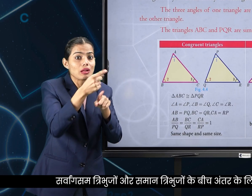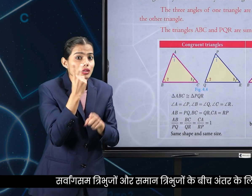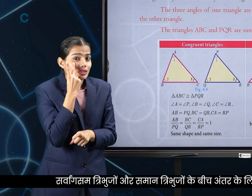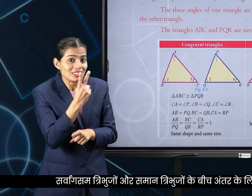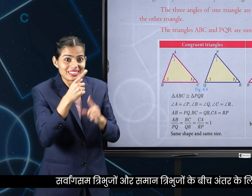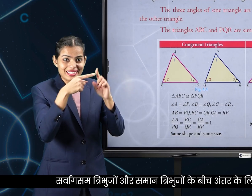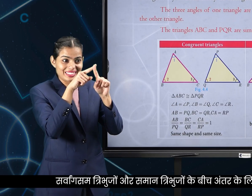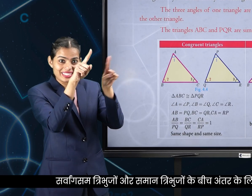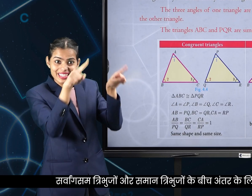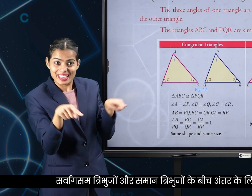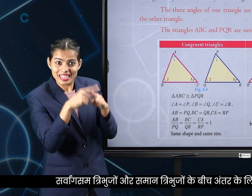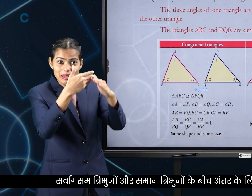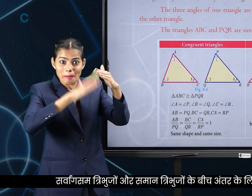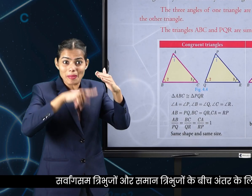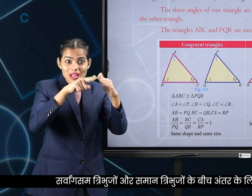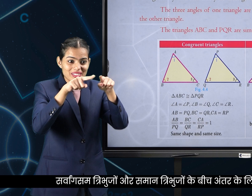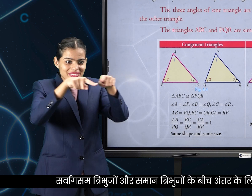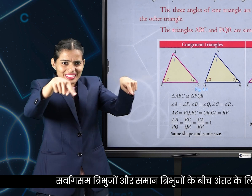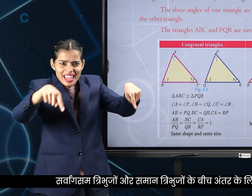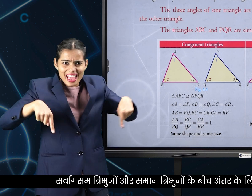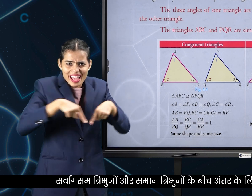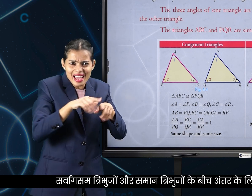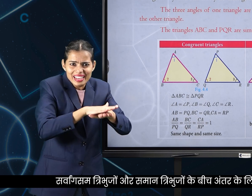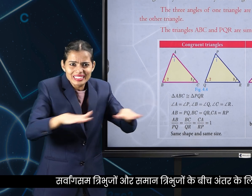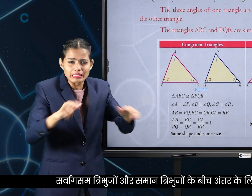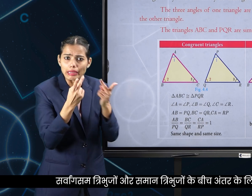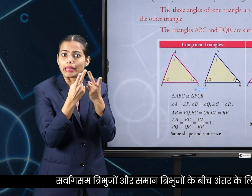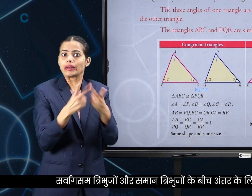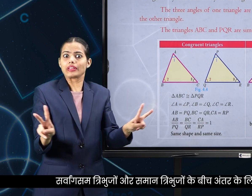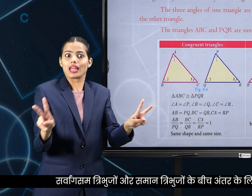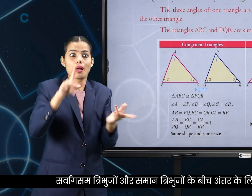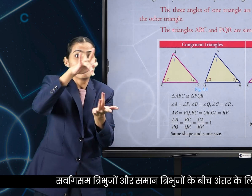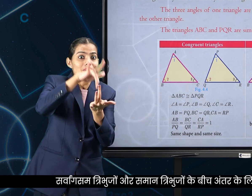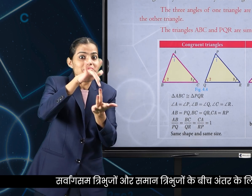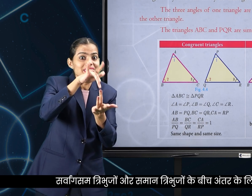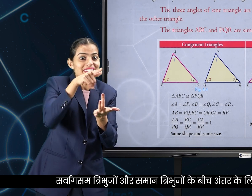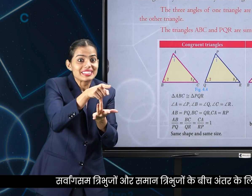सर्वांग समत्रिभुजों और समान त्रिभुजों के बीच अंतर के लिए नीचे दी गई तालिका देखें।